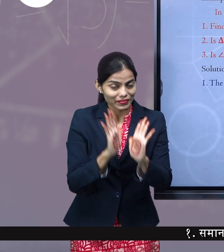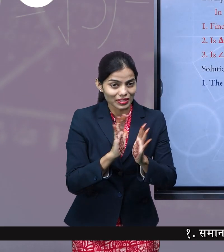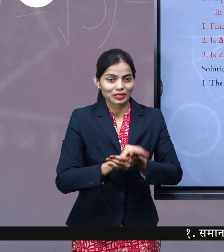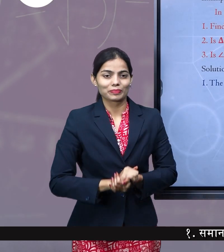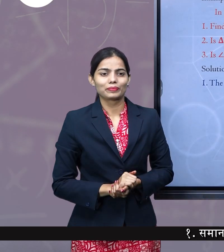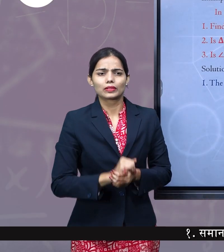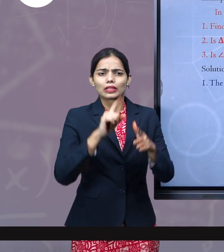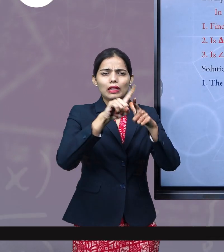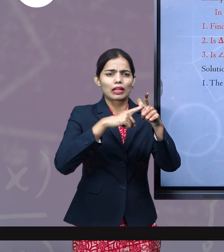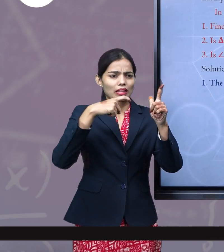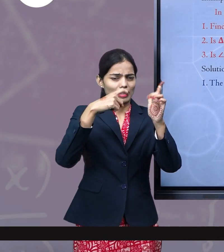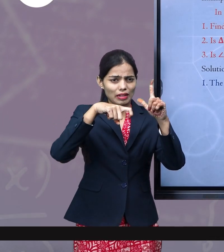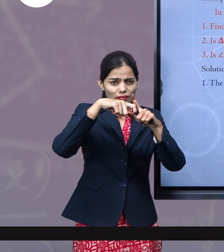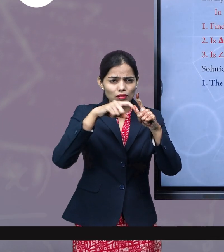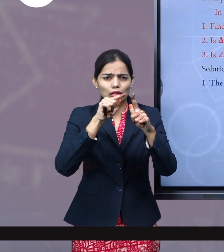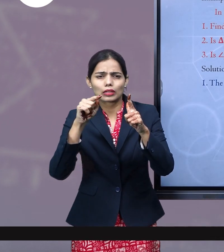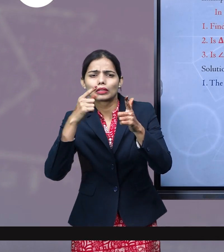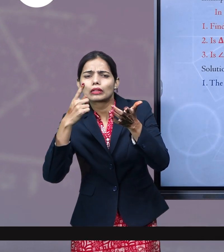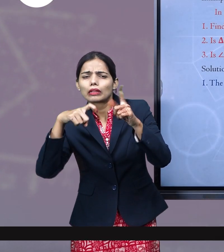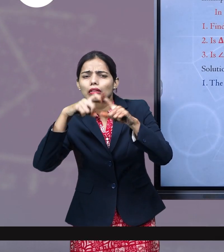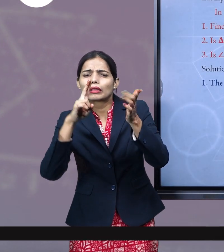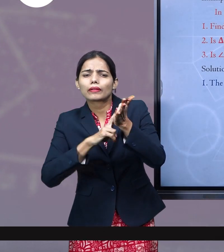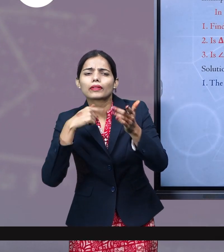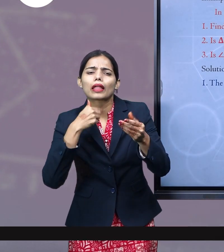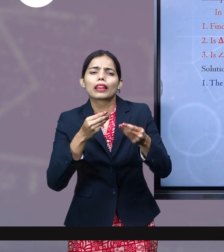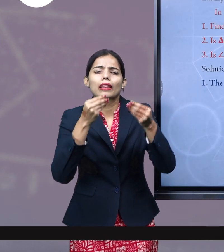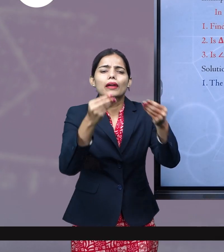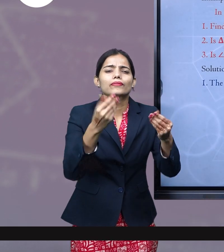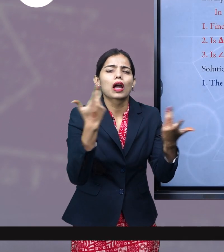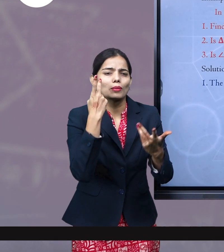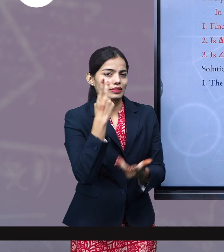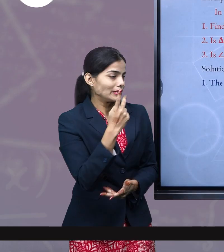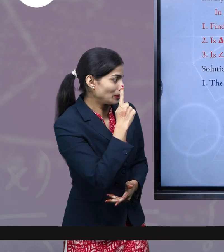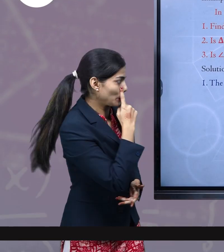JK = KN दिलेले.